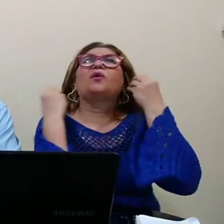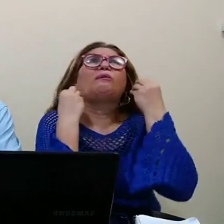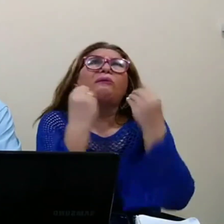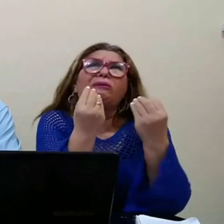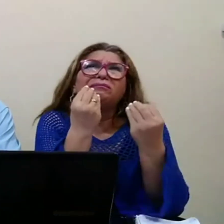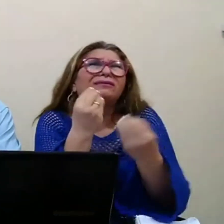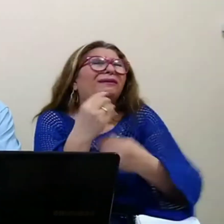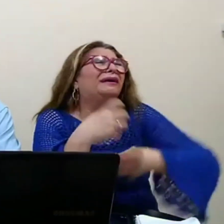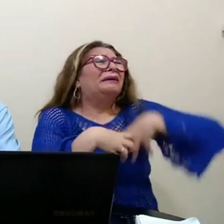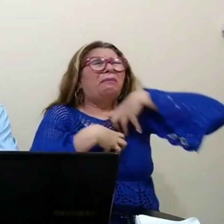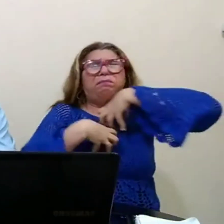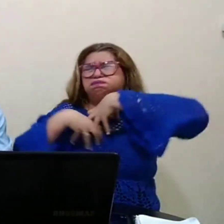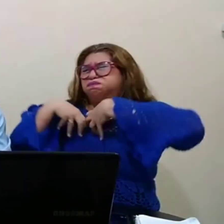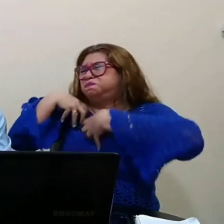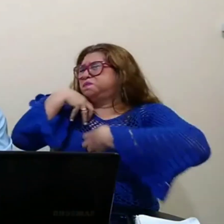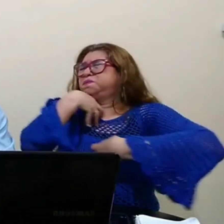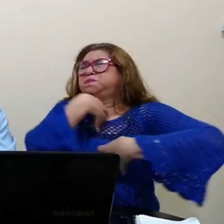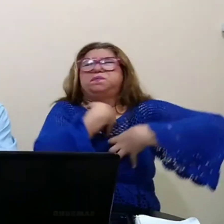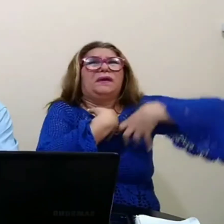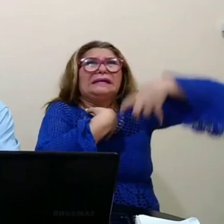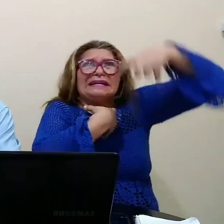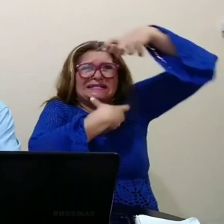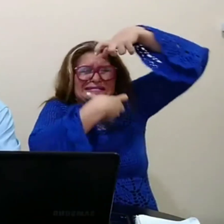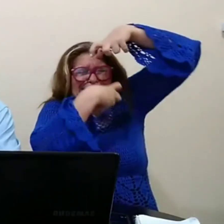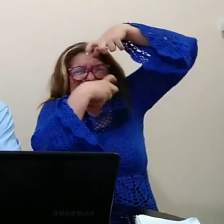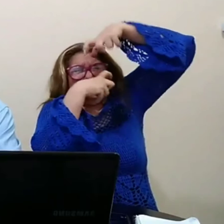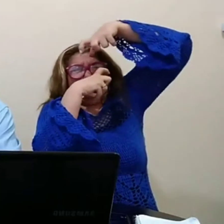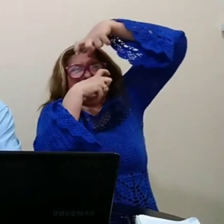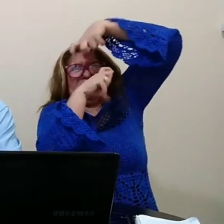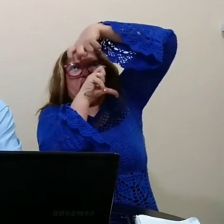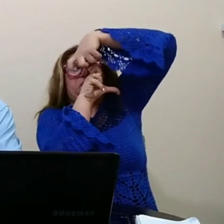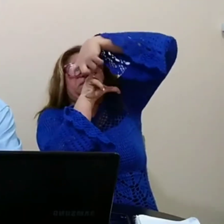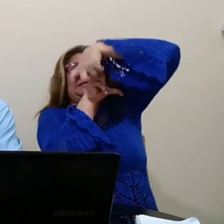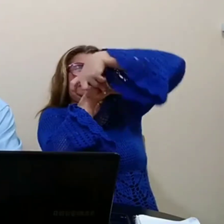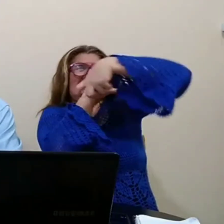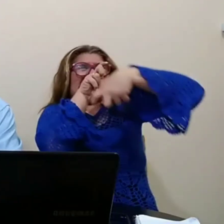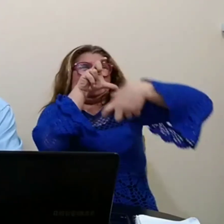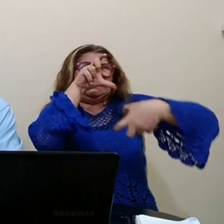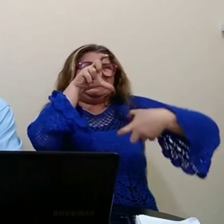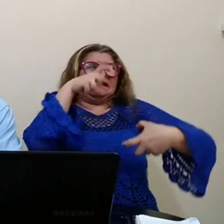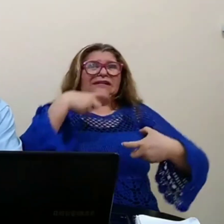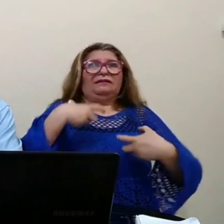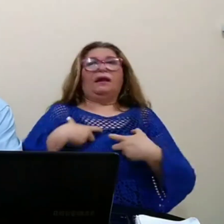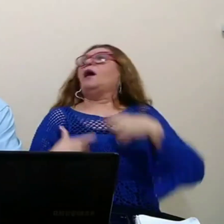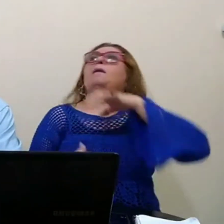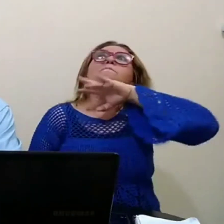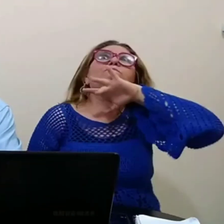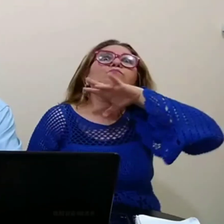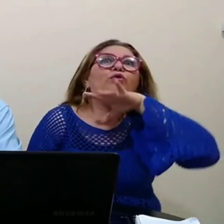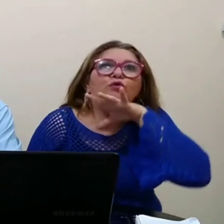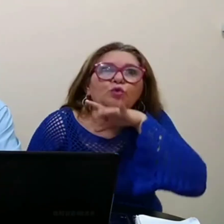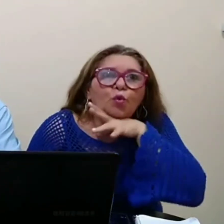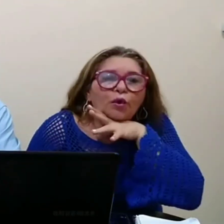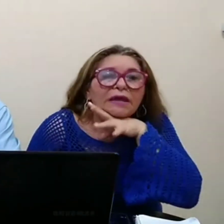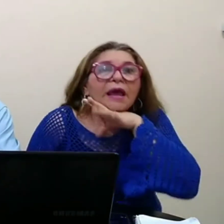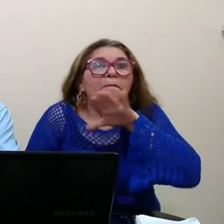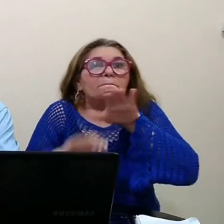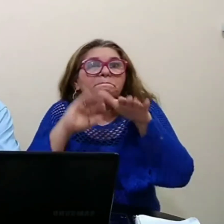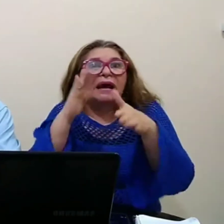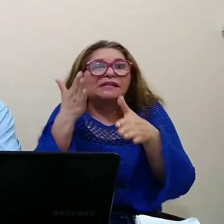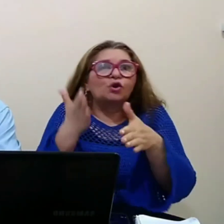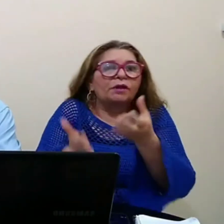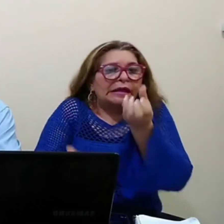totalmente atormentado por uma legião de demônios. Uma legião fala em relação aos soldados romanos, 6.000 soldados. Então